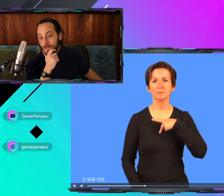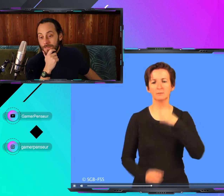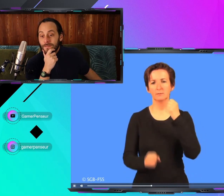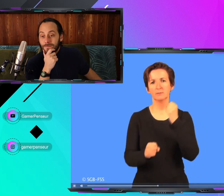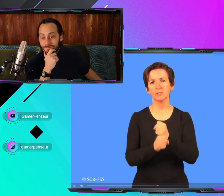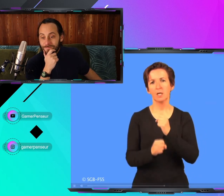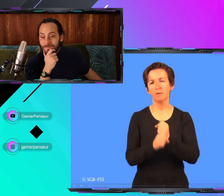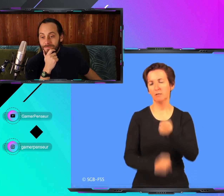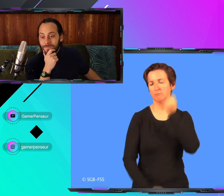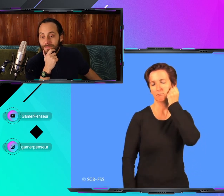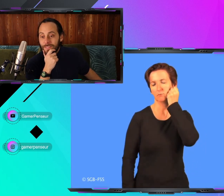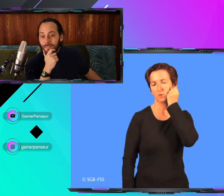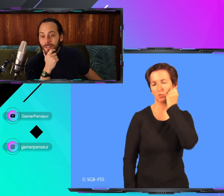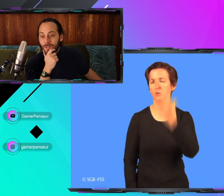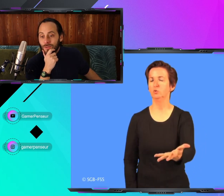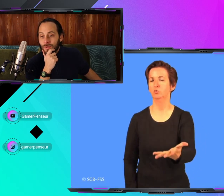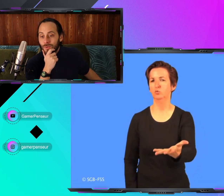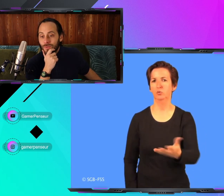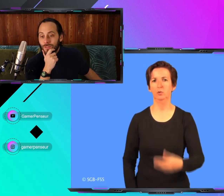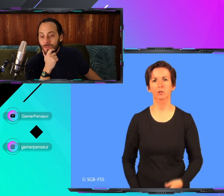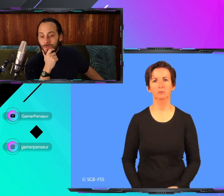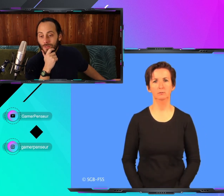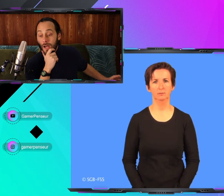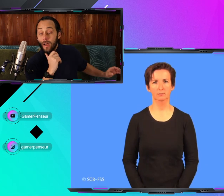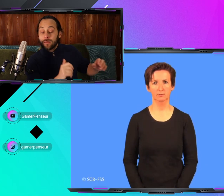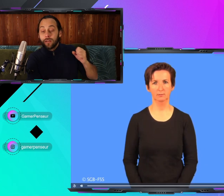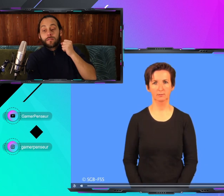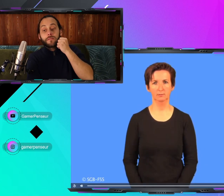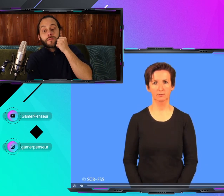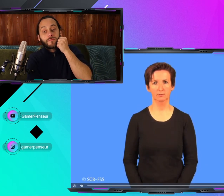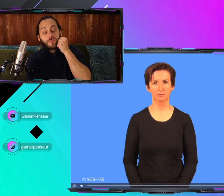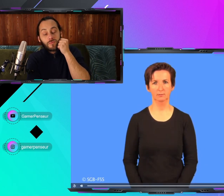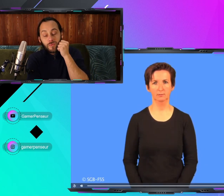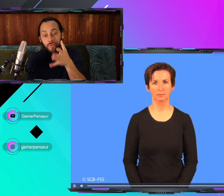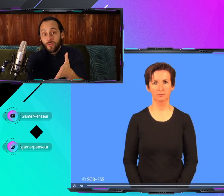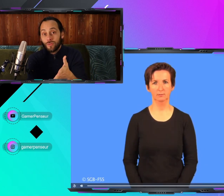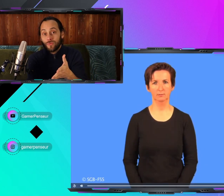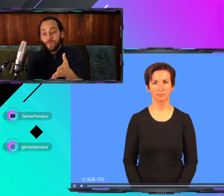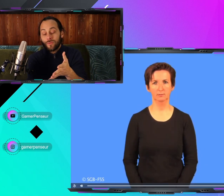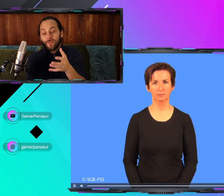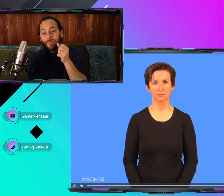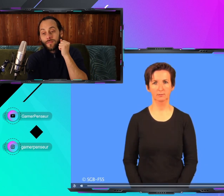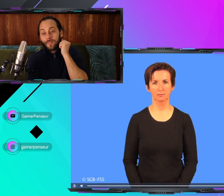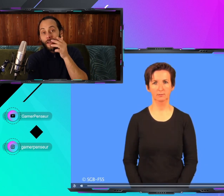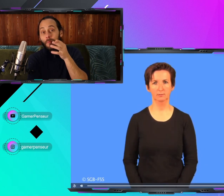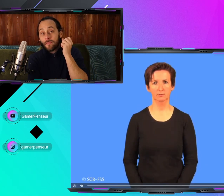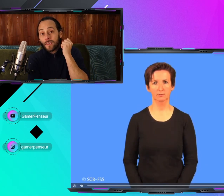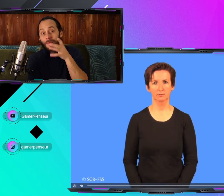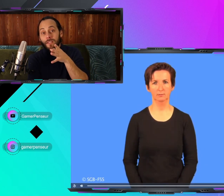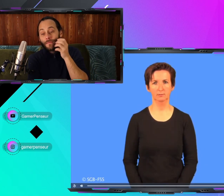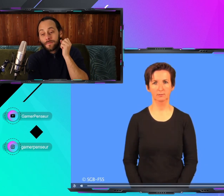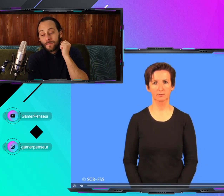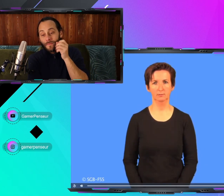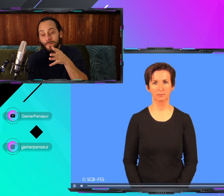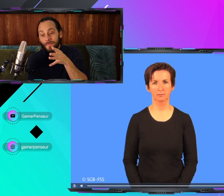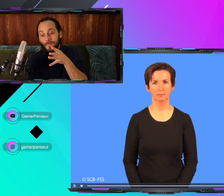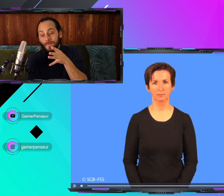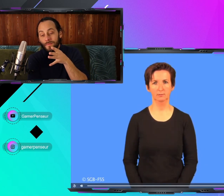Papa Pi travaille tous les jours. Ah, tiens. Tous les jours. Elle l'a pas fait comme